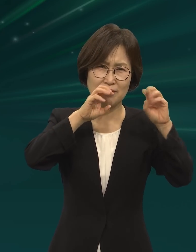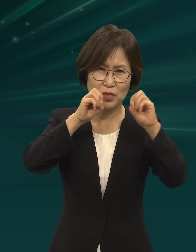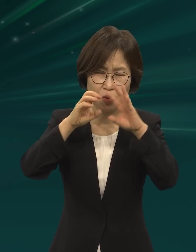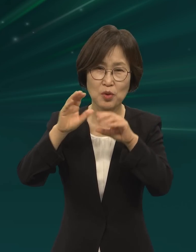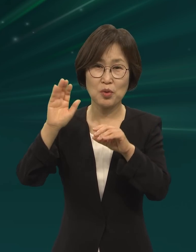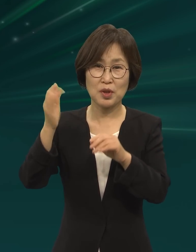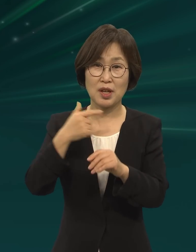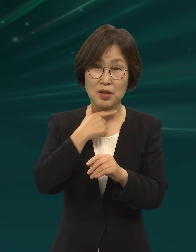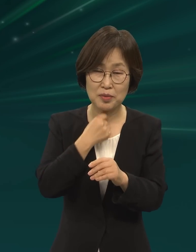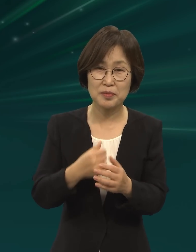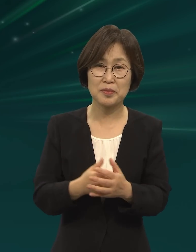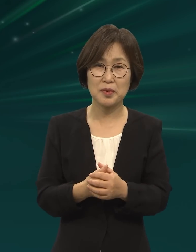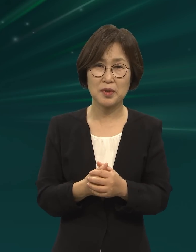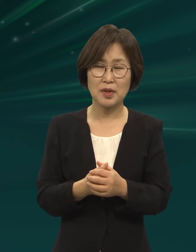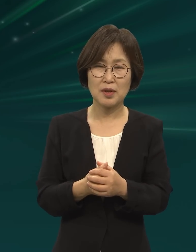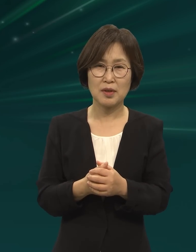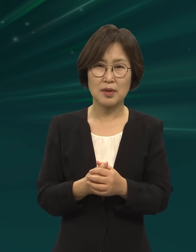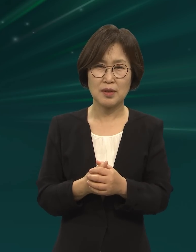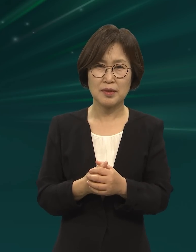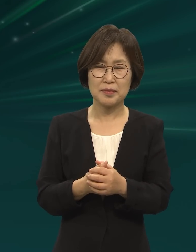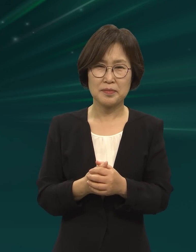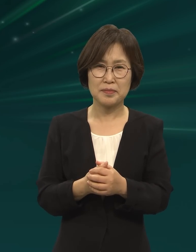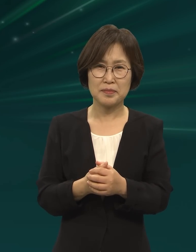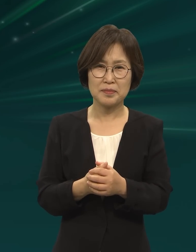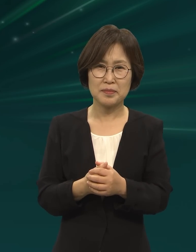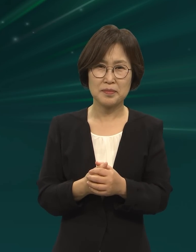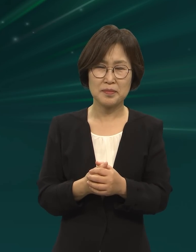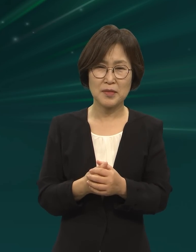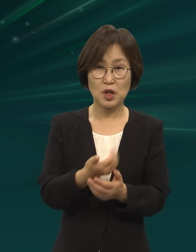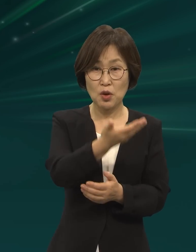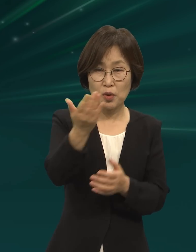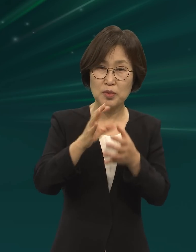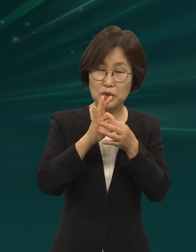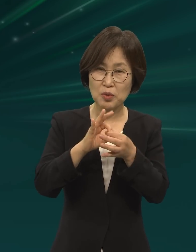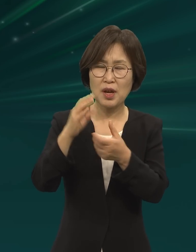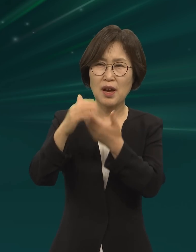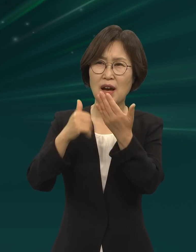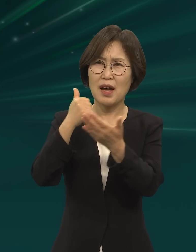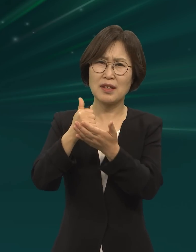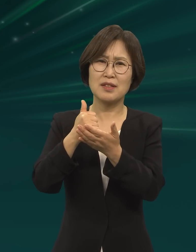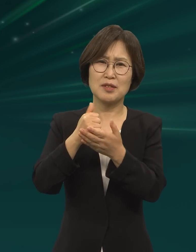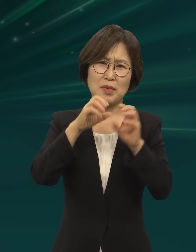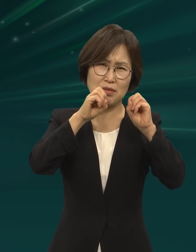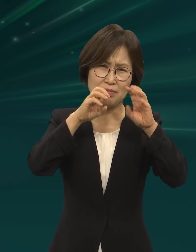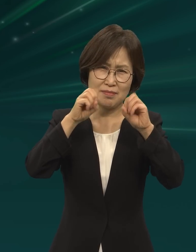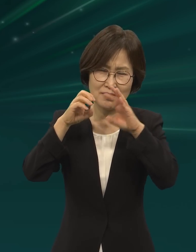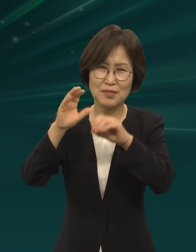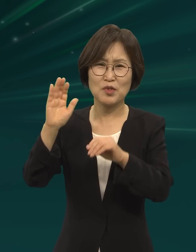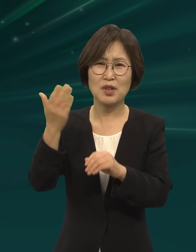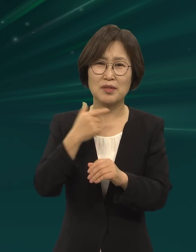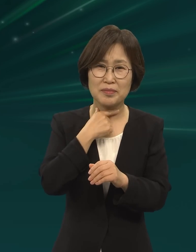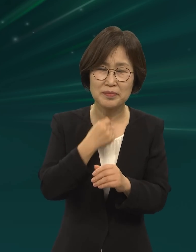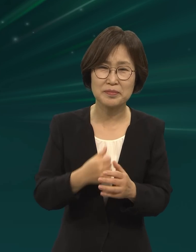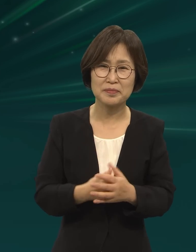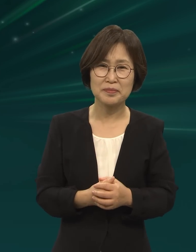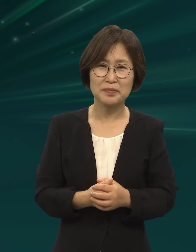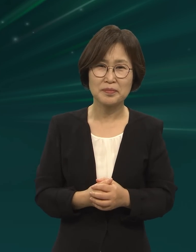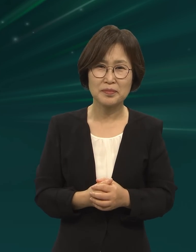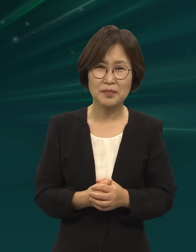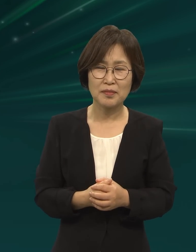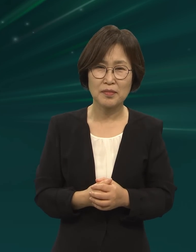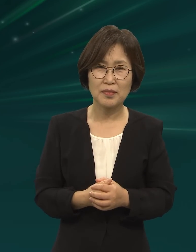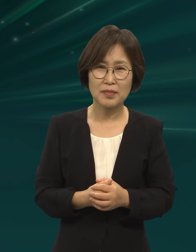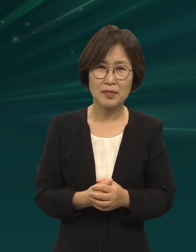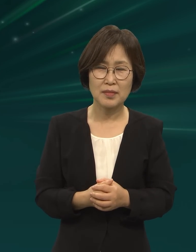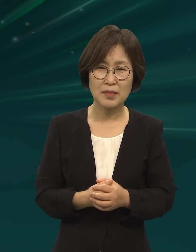여러분 통해서 정말 선교를 하시기를 원합니다. 여러분, 우리가 지금 개척회